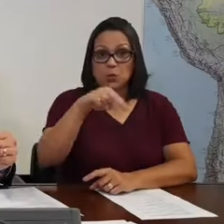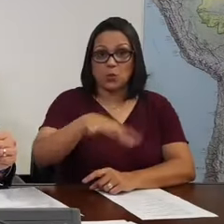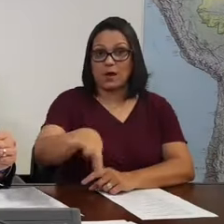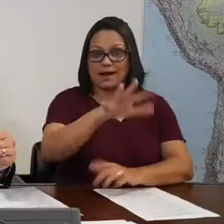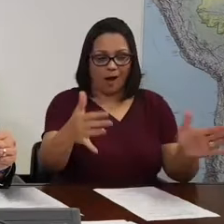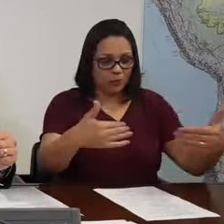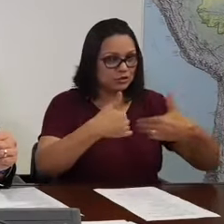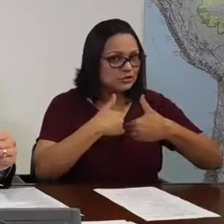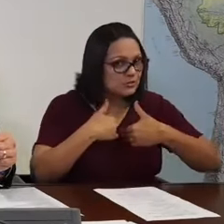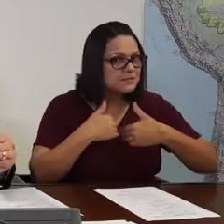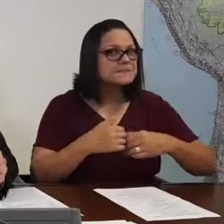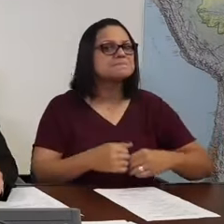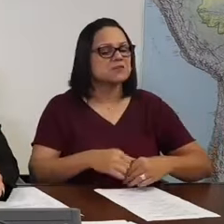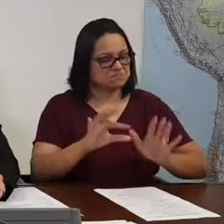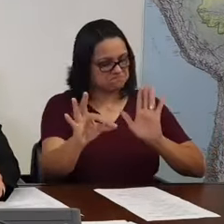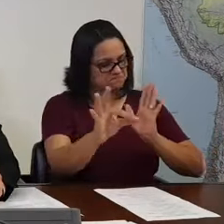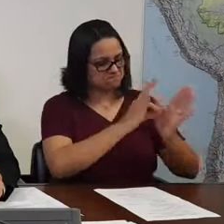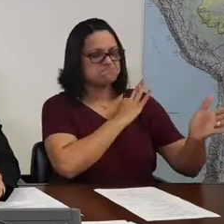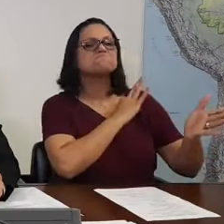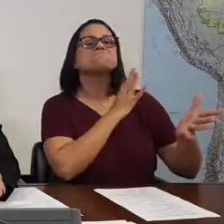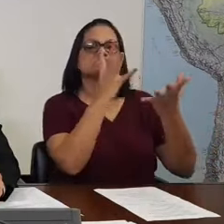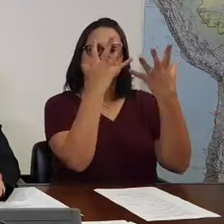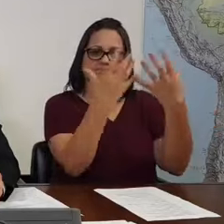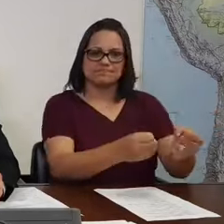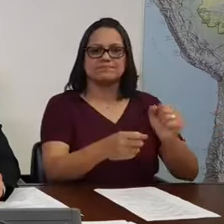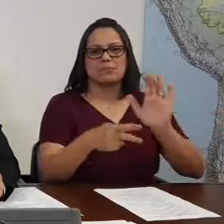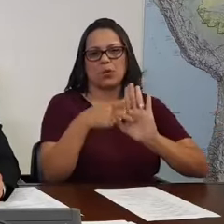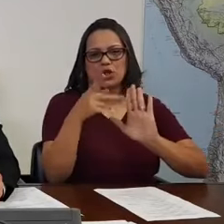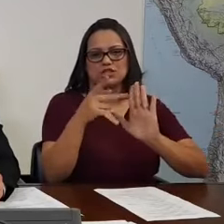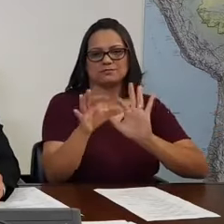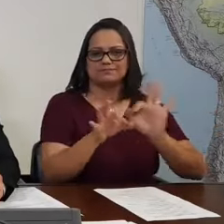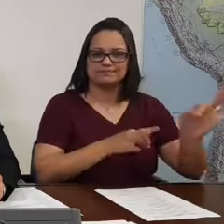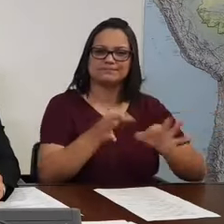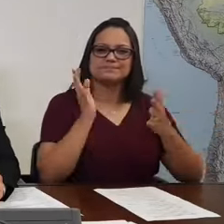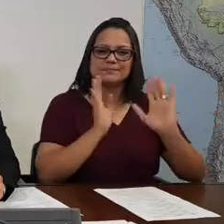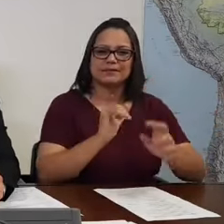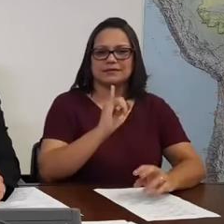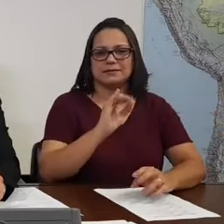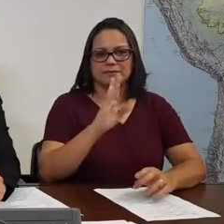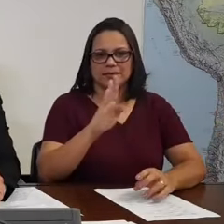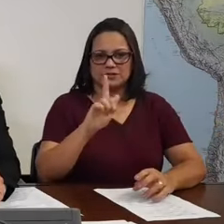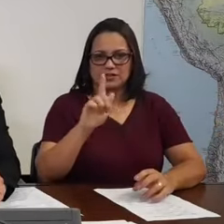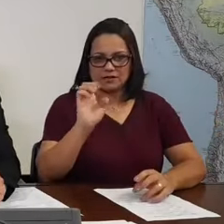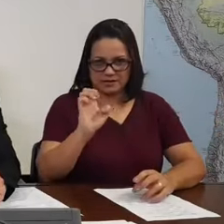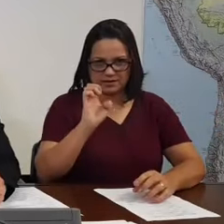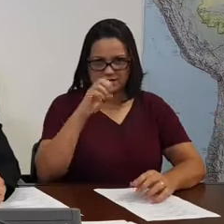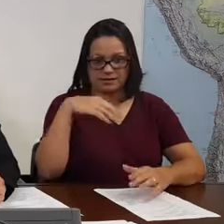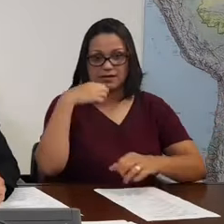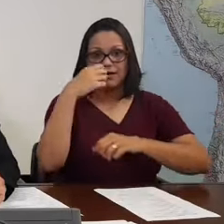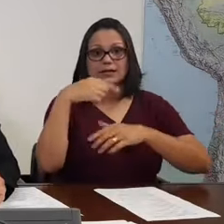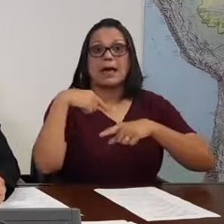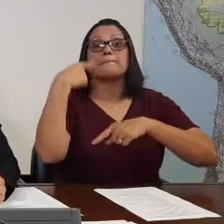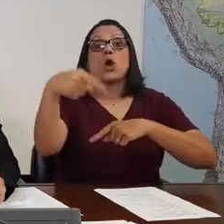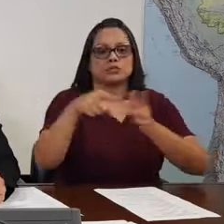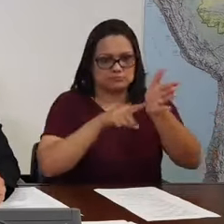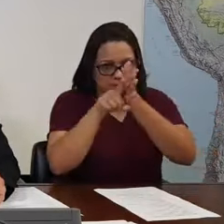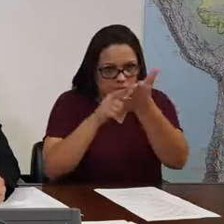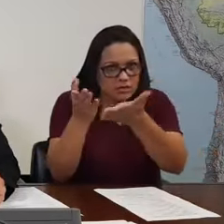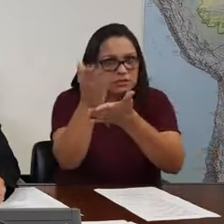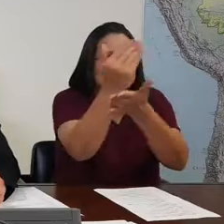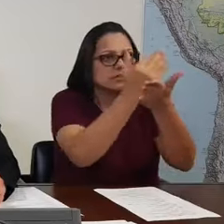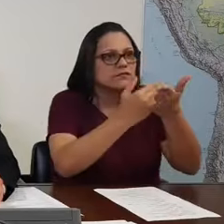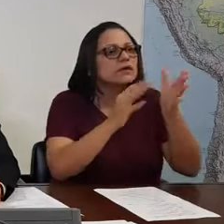Nós aqui sancionamos o projeto, tá certo? O IBGE, na próxima pesquisa, vai fazer